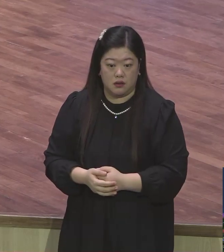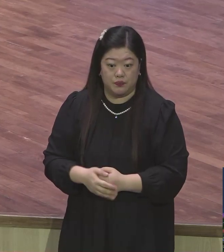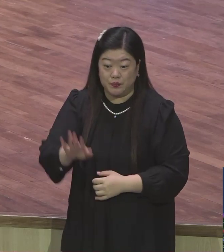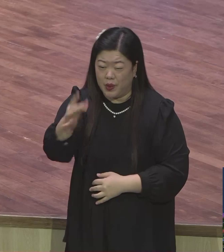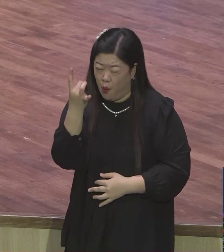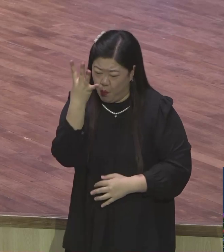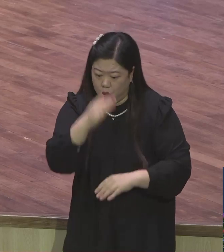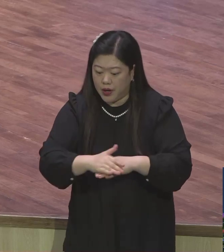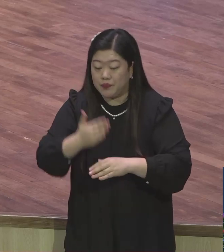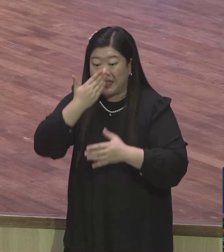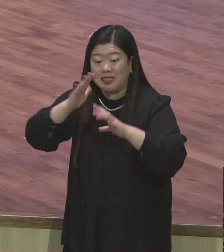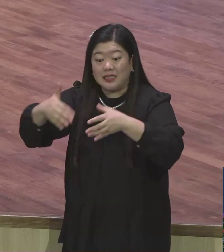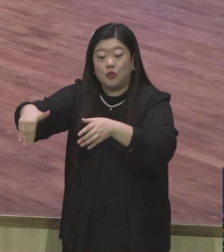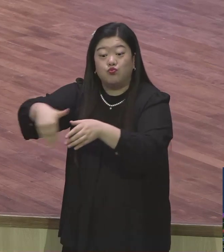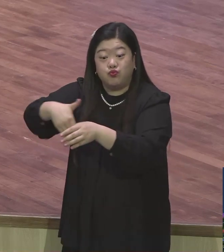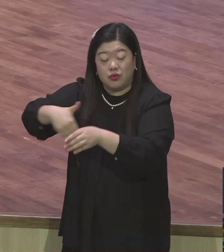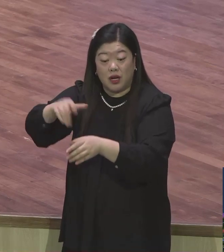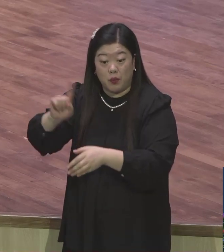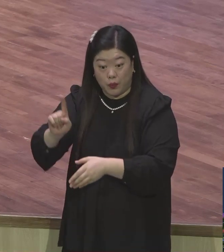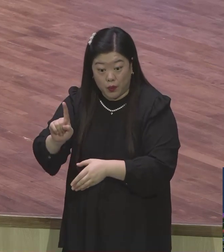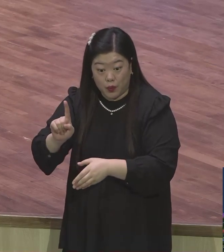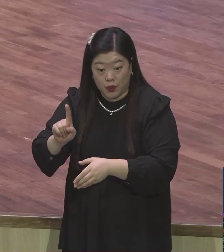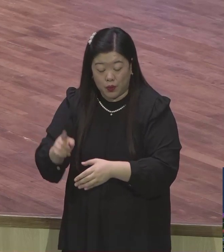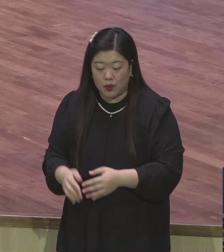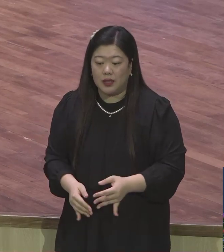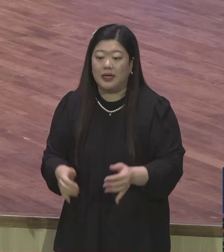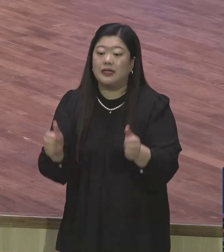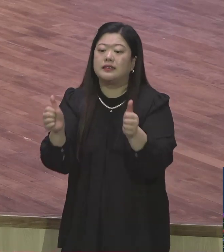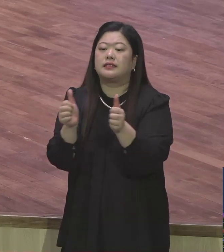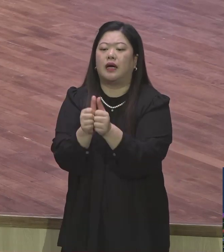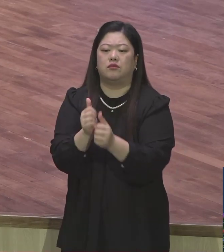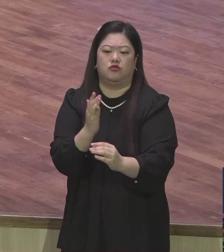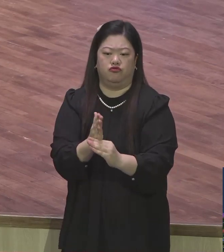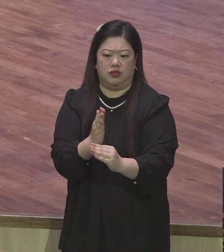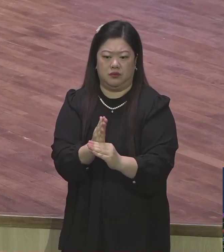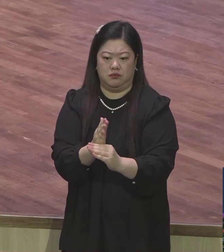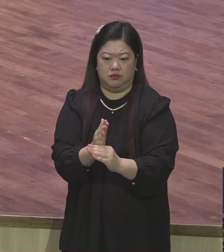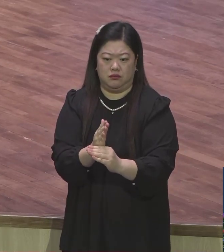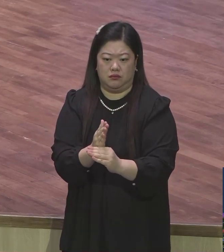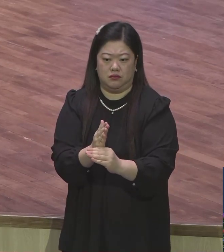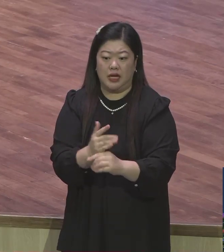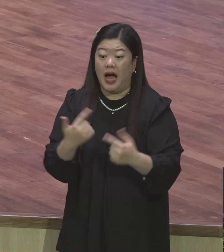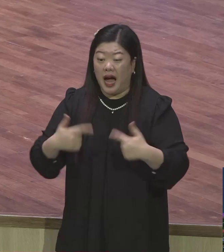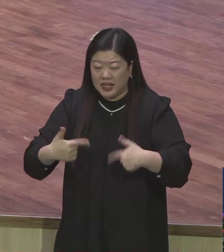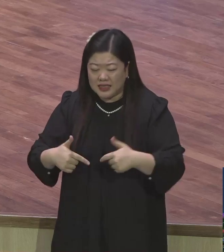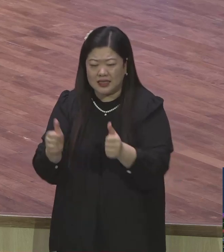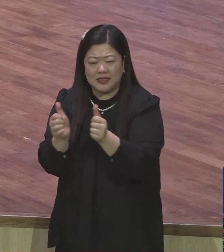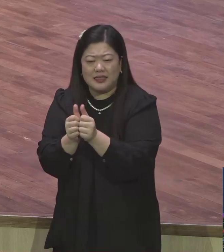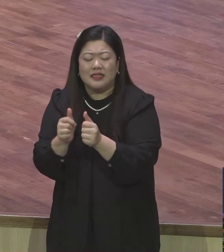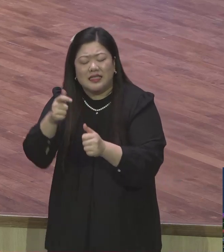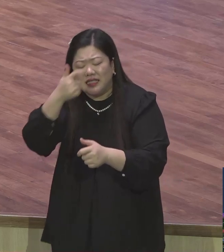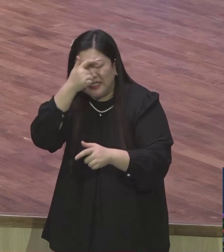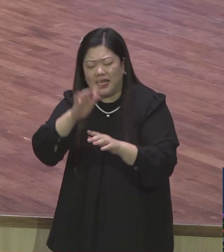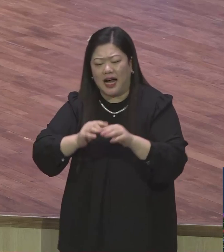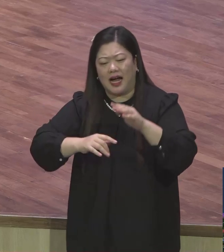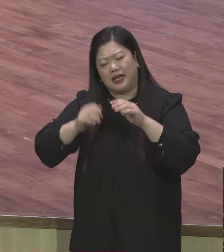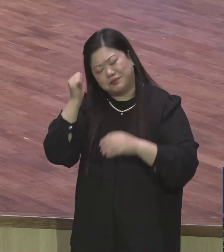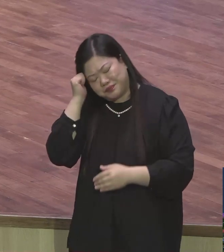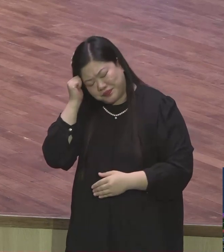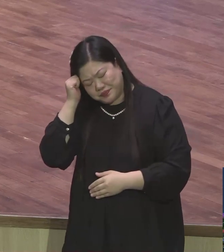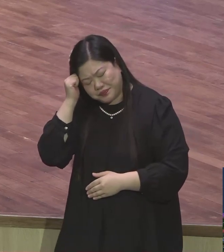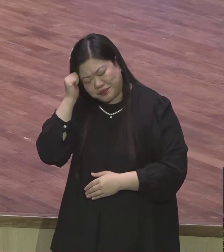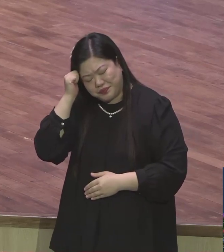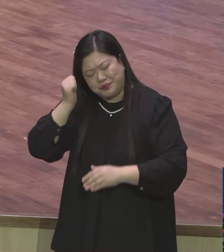당시 유대 남자들은요, 아침에 일어날 때마다 무슨 감사 기도를 했냐? 하나님 감사합니다.